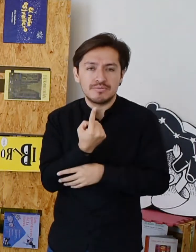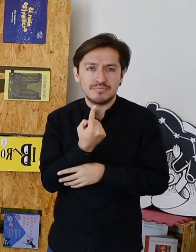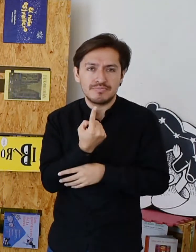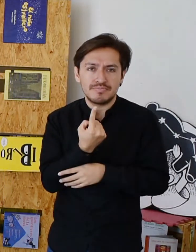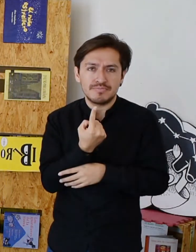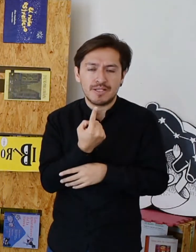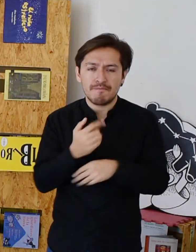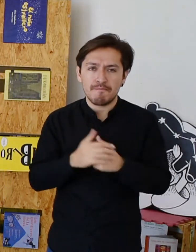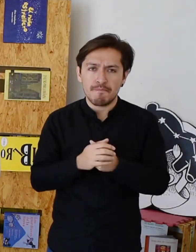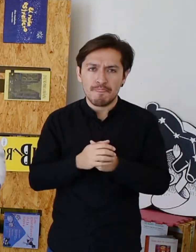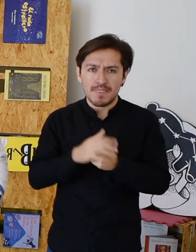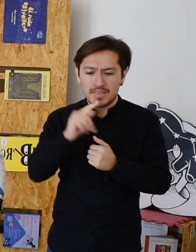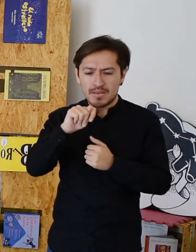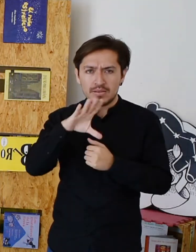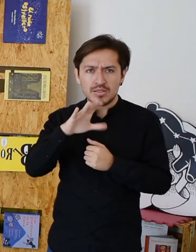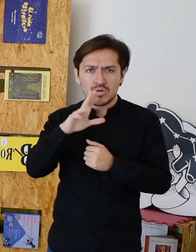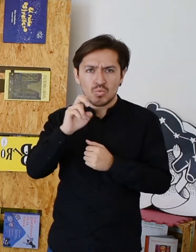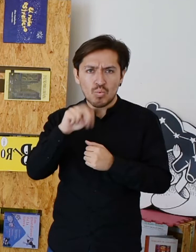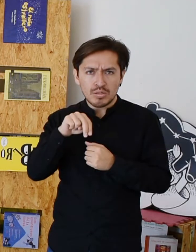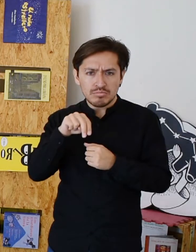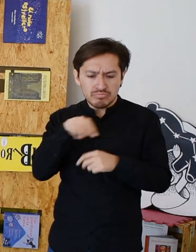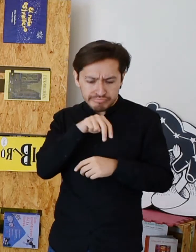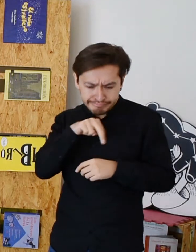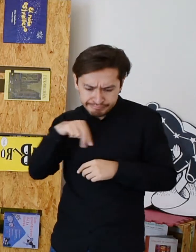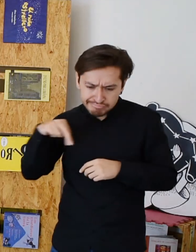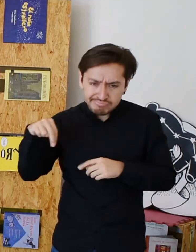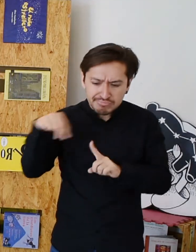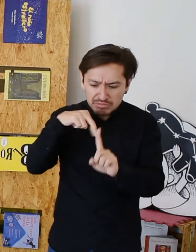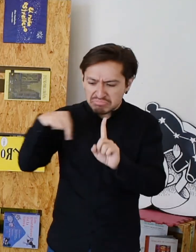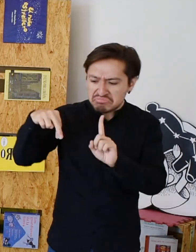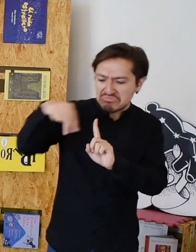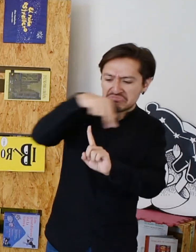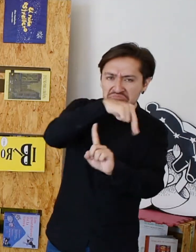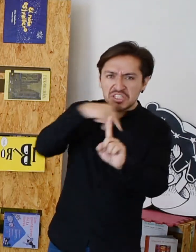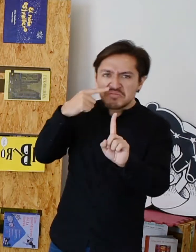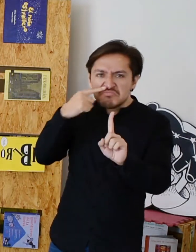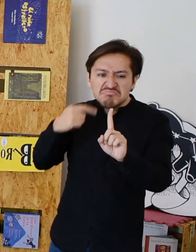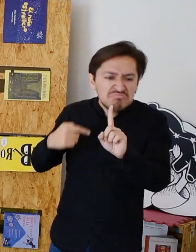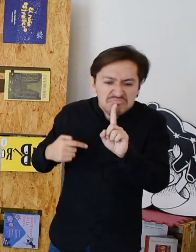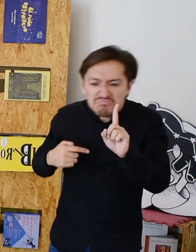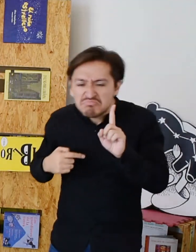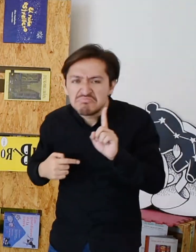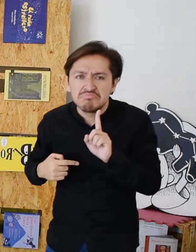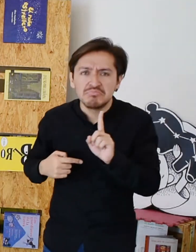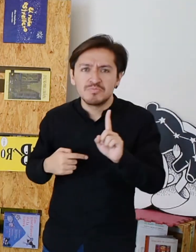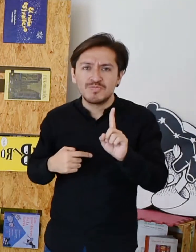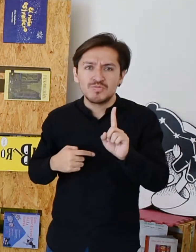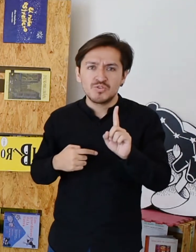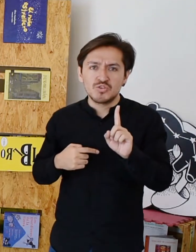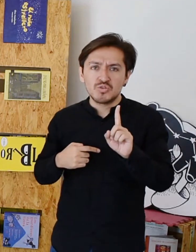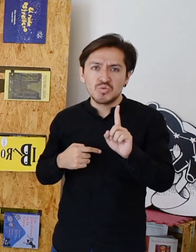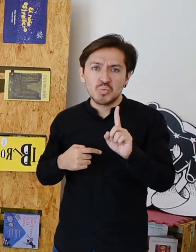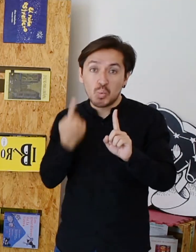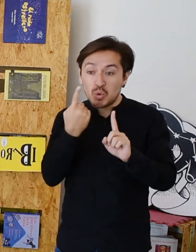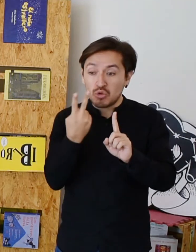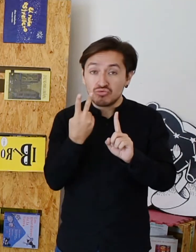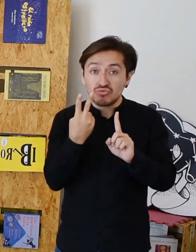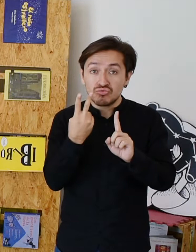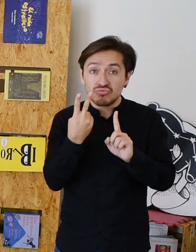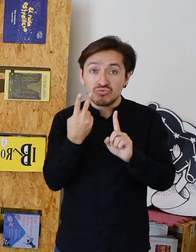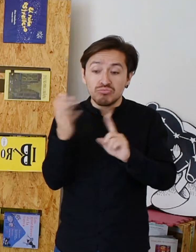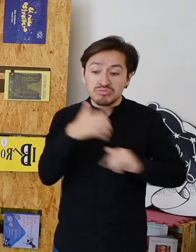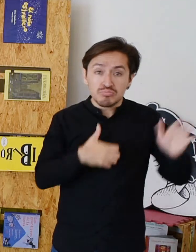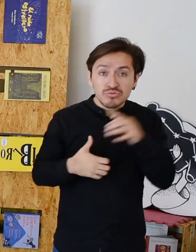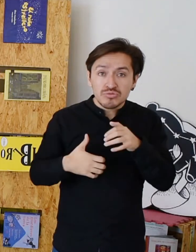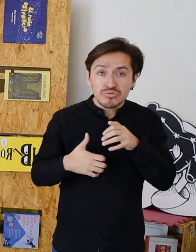tecuán estudió al topo, lo rodeó, lo olfateó y cuando estuvo seguro, dio 1 o 2 garrazos. Y